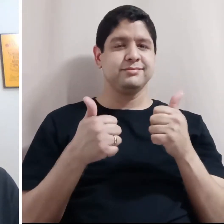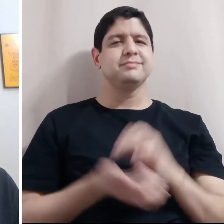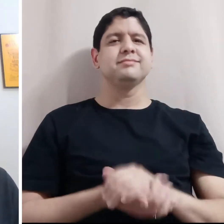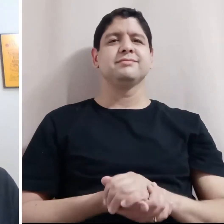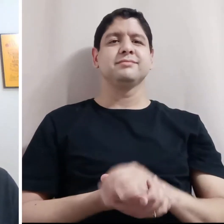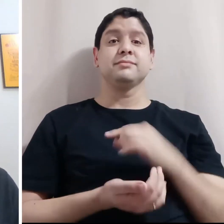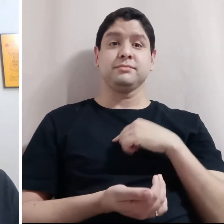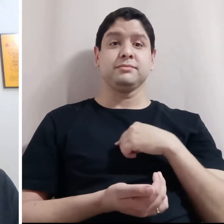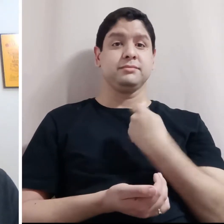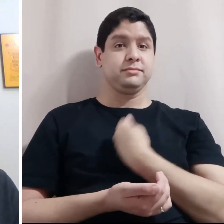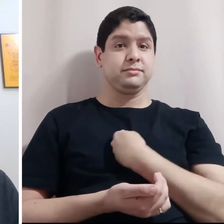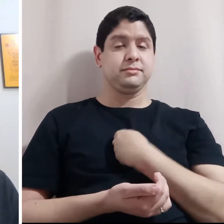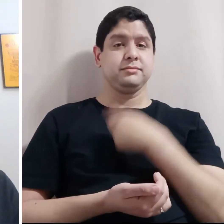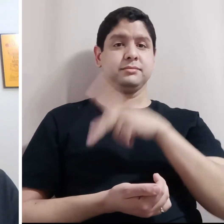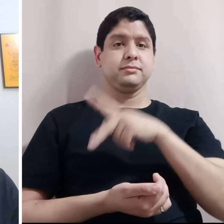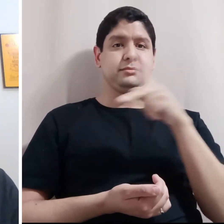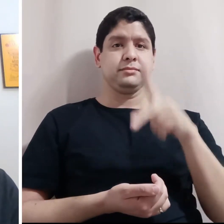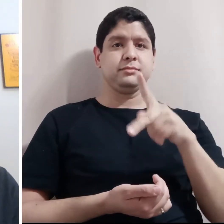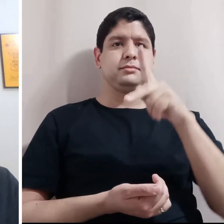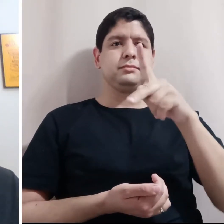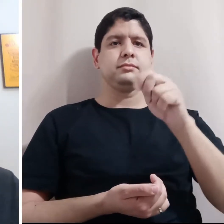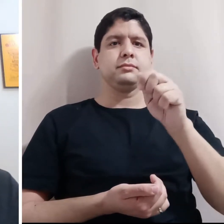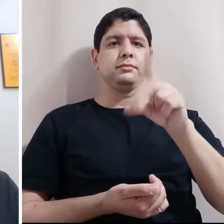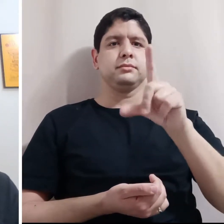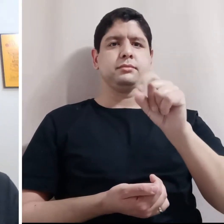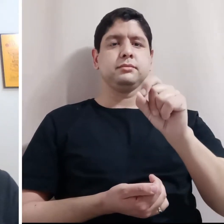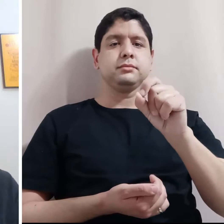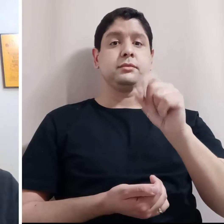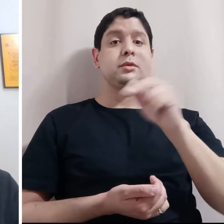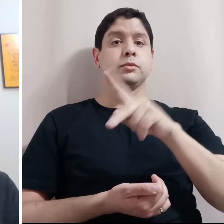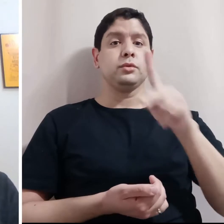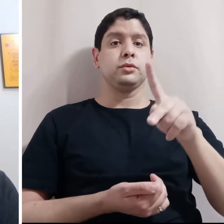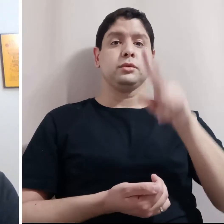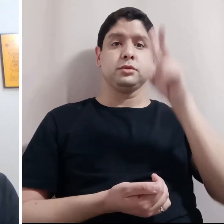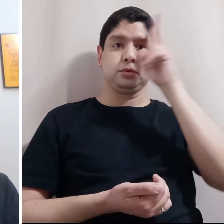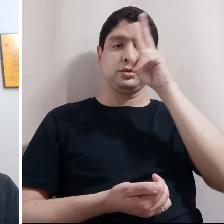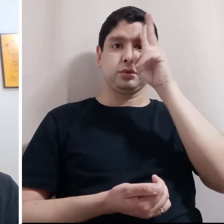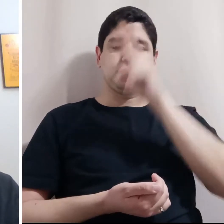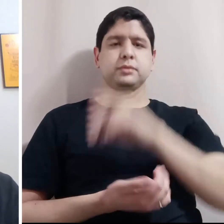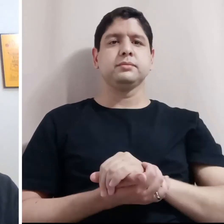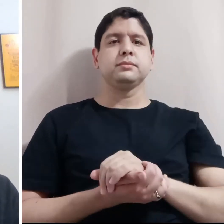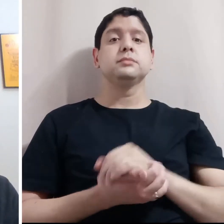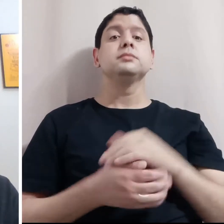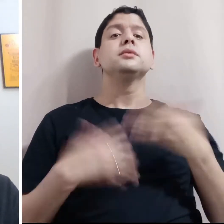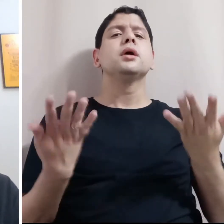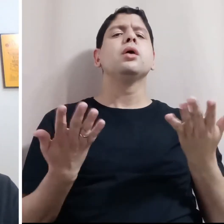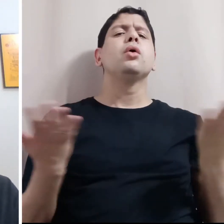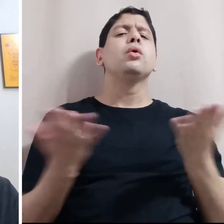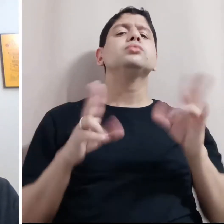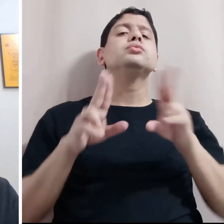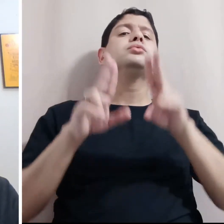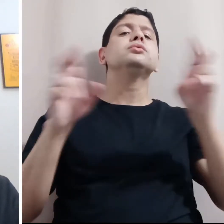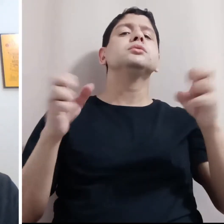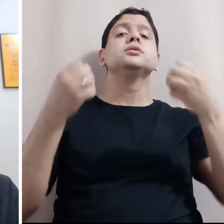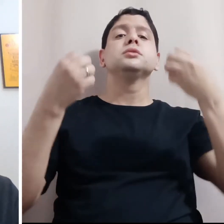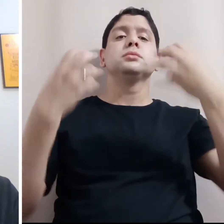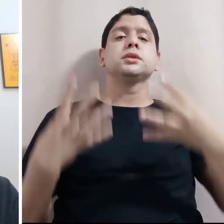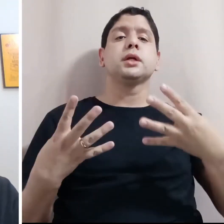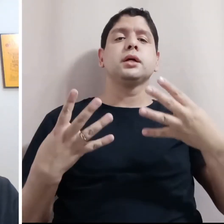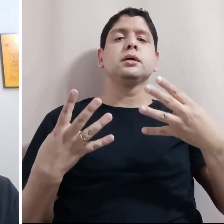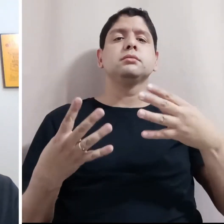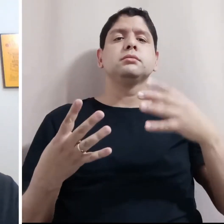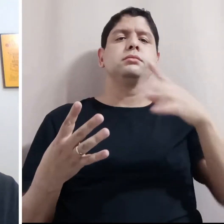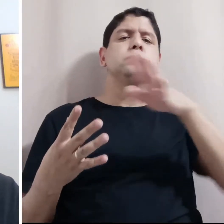Oi, pessoal, tudo bem? Sou o professor Paulo, professor de História, e hoje nós vamos falar sobre os povos indígenas da